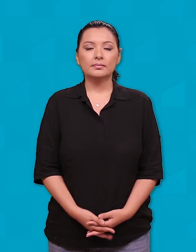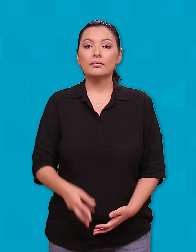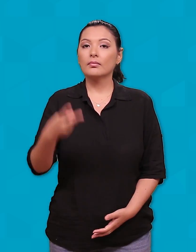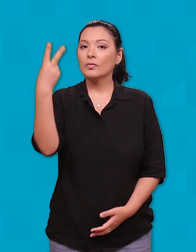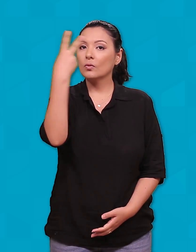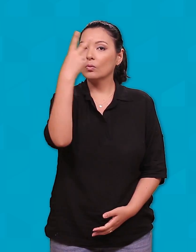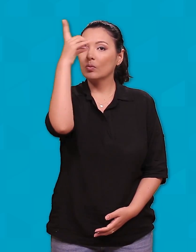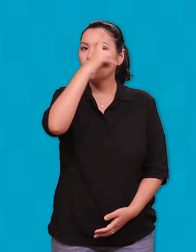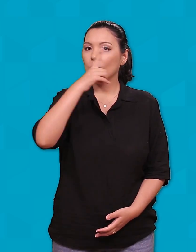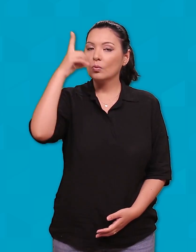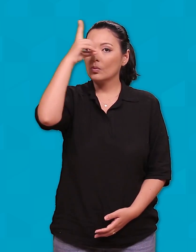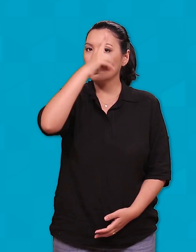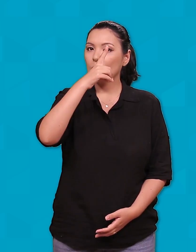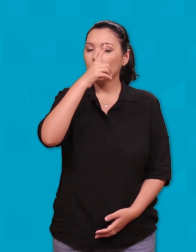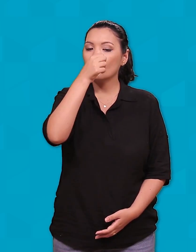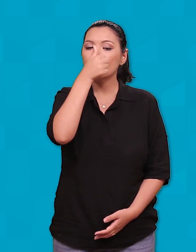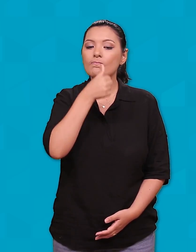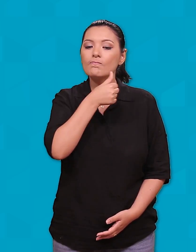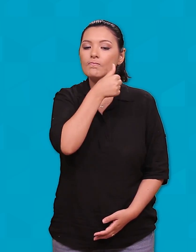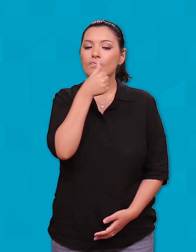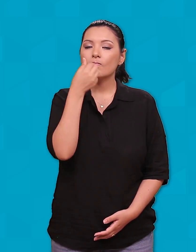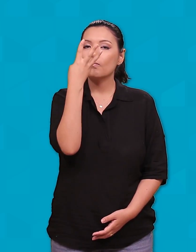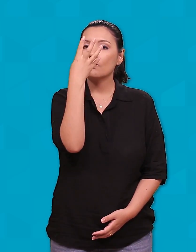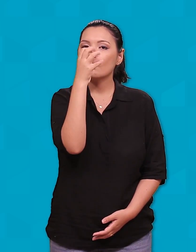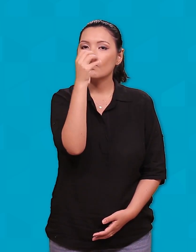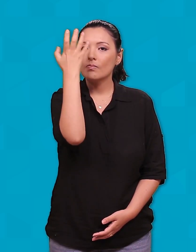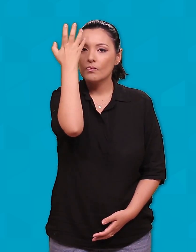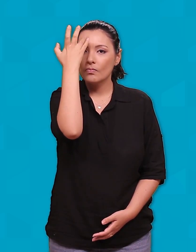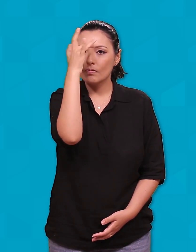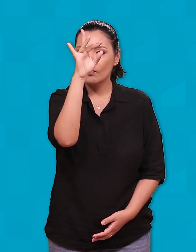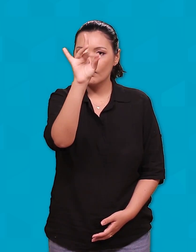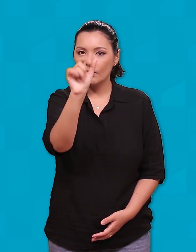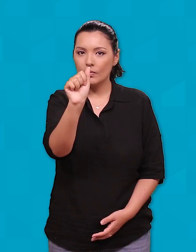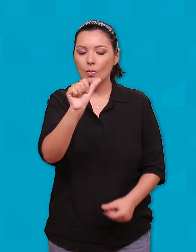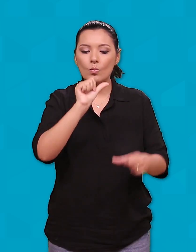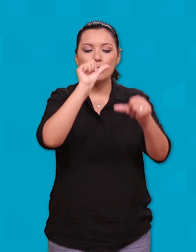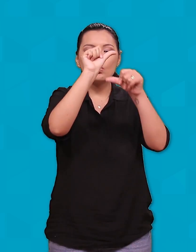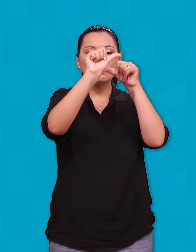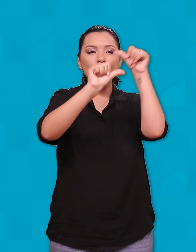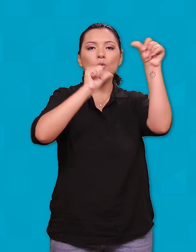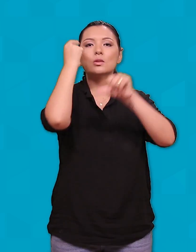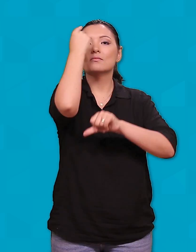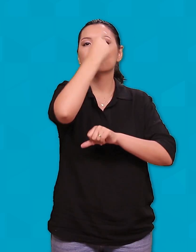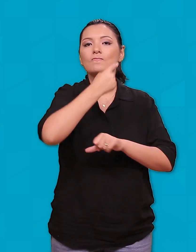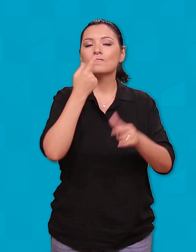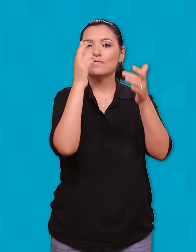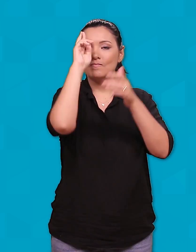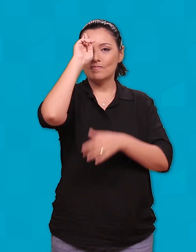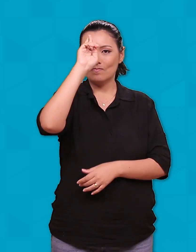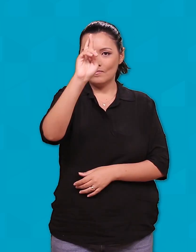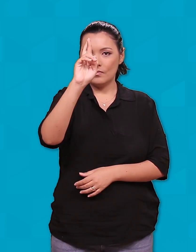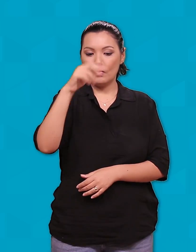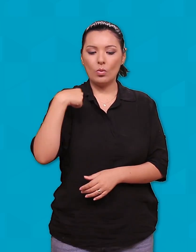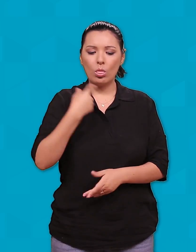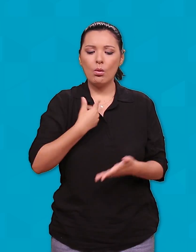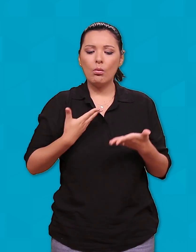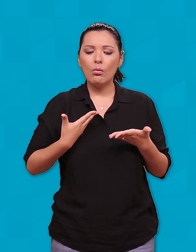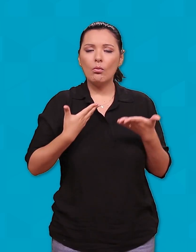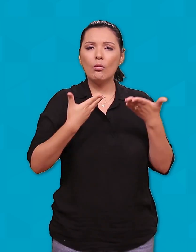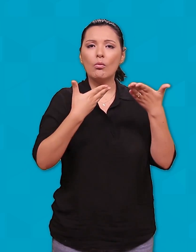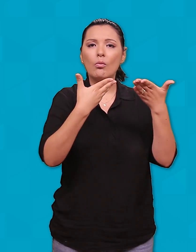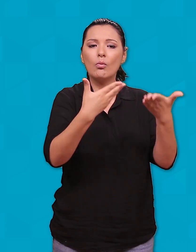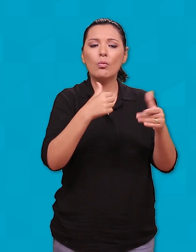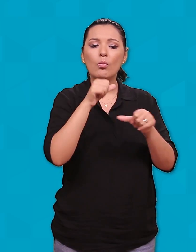Neste segundo domingo da Quaresma, rezamos a transfiguração do Senhor e somos convidados